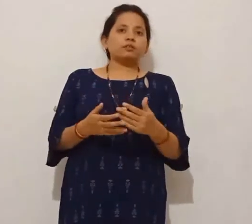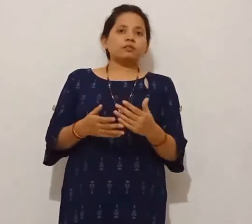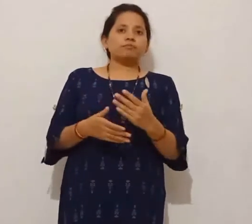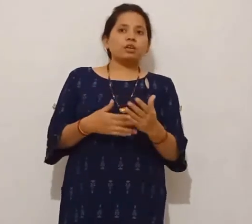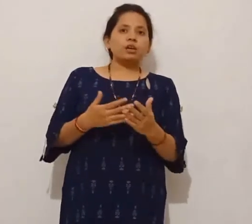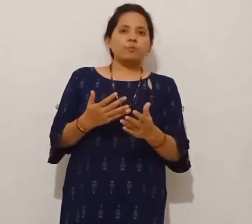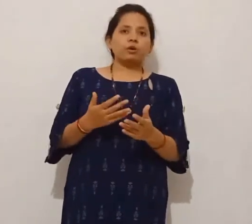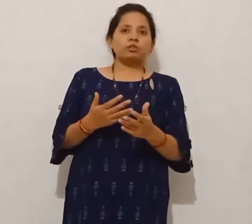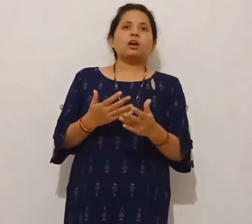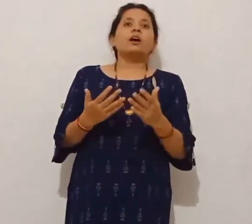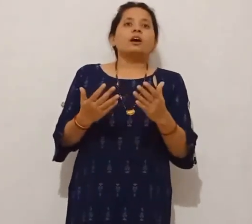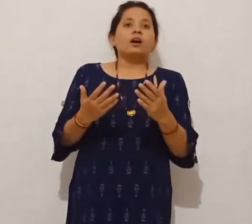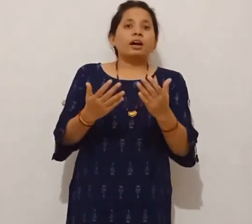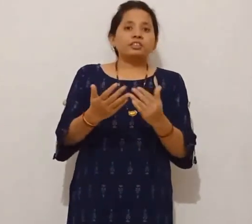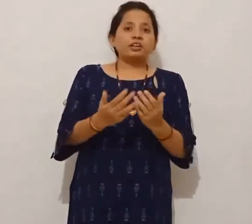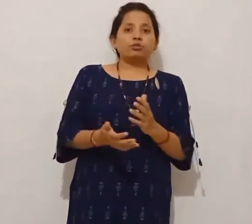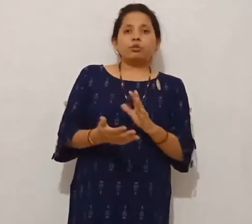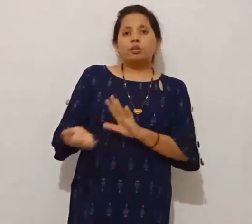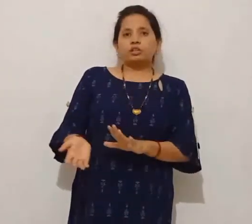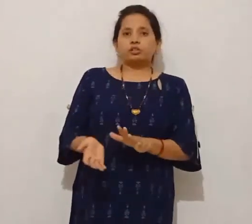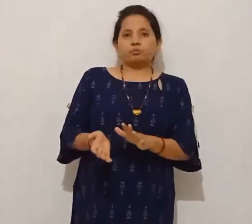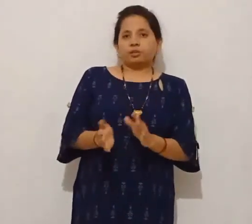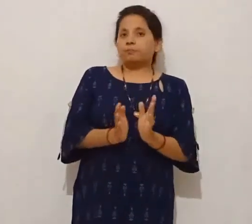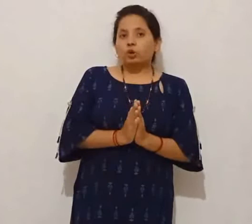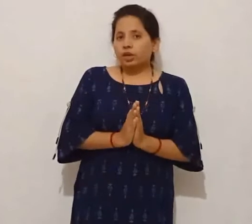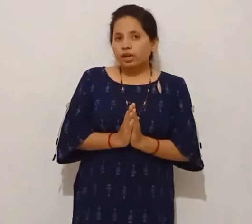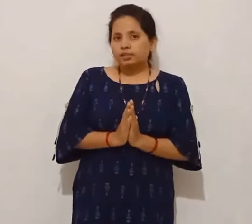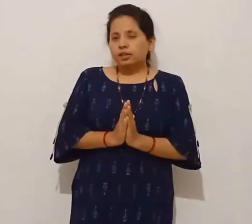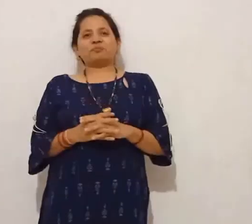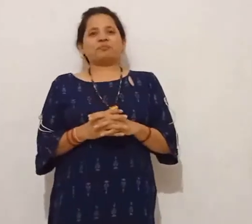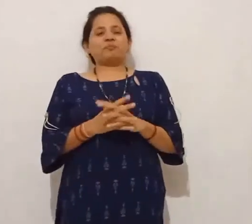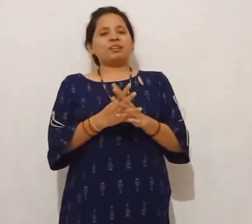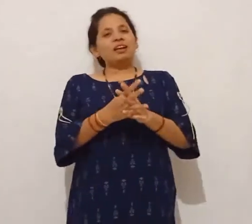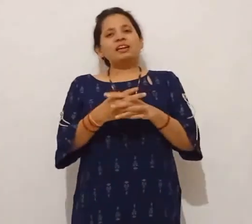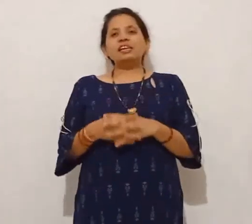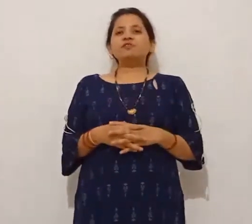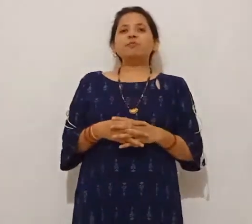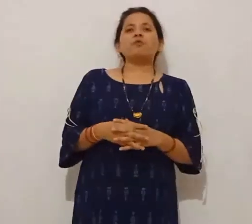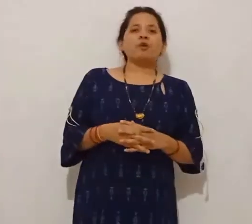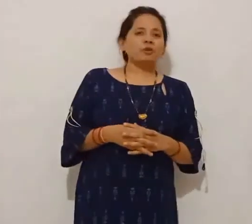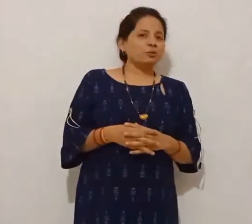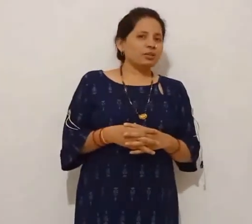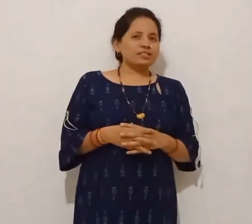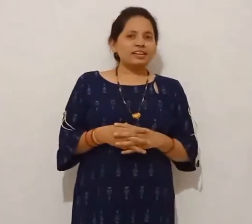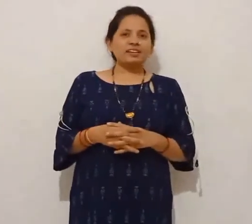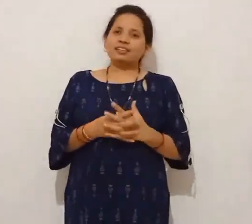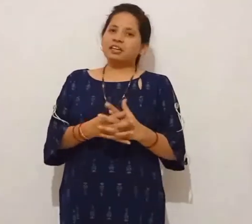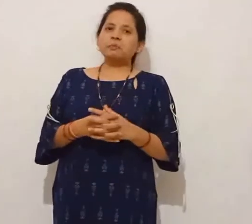थिंकिंग अबाउट द अट्रैक्ट टू कंज्यूमर, ओके गाइस। Let's we move forward to understand